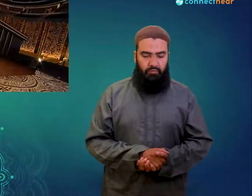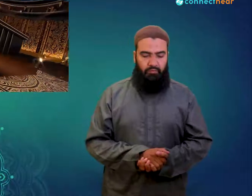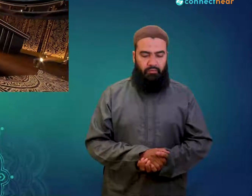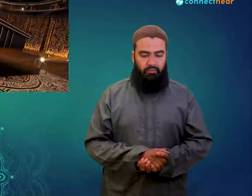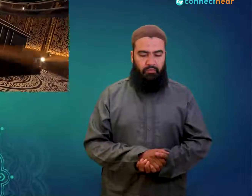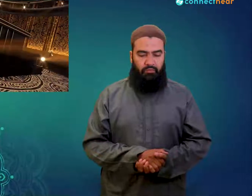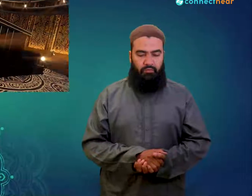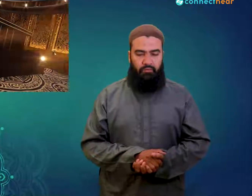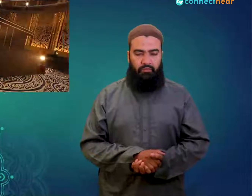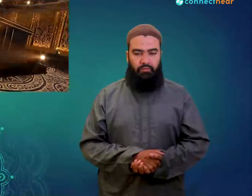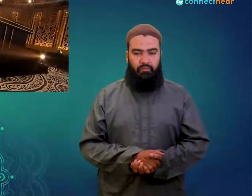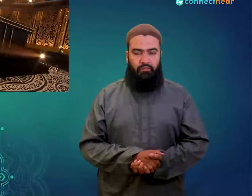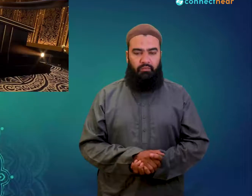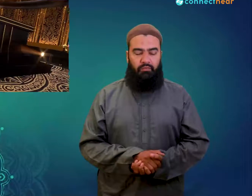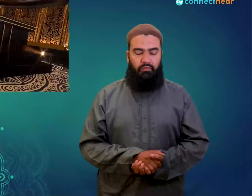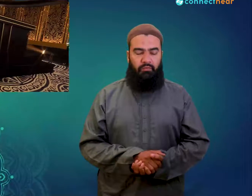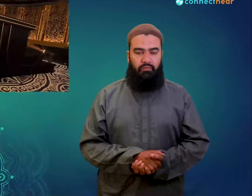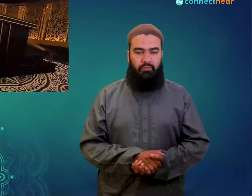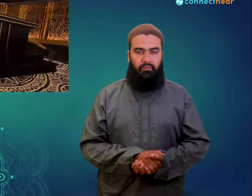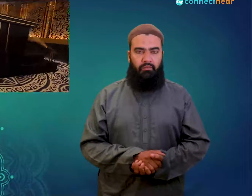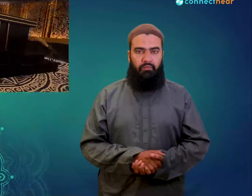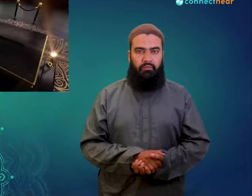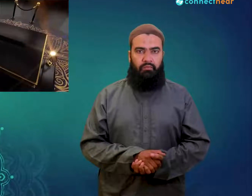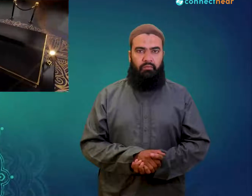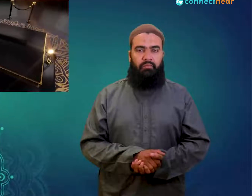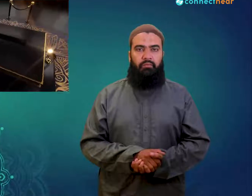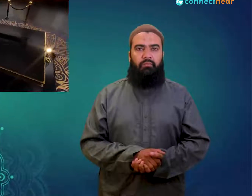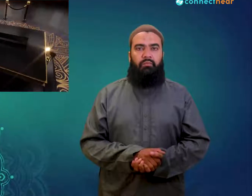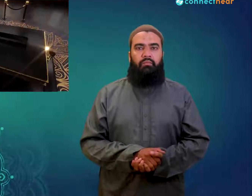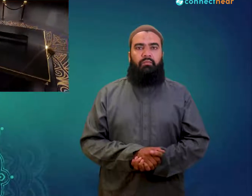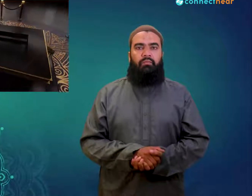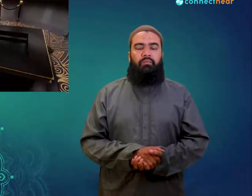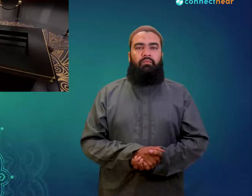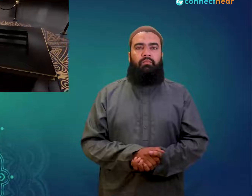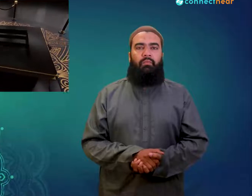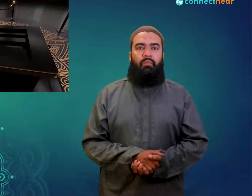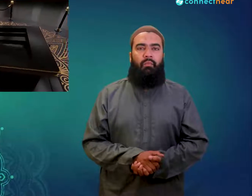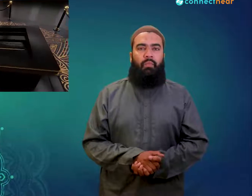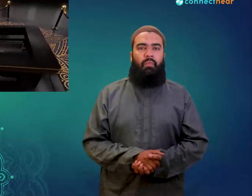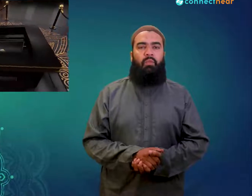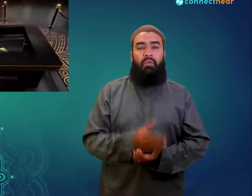القرآن ام على قلوب